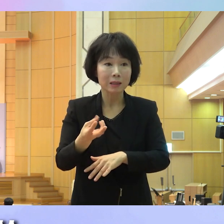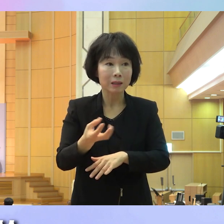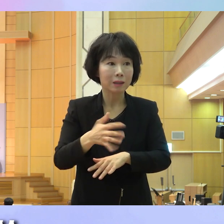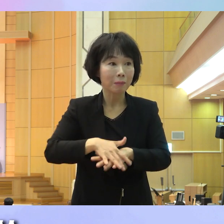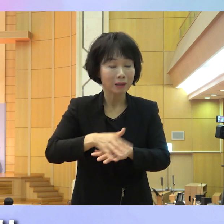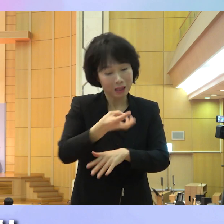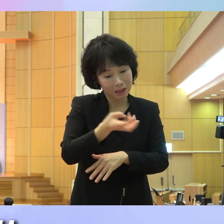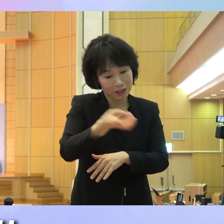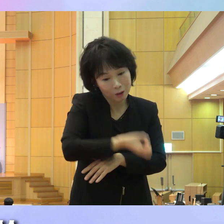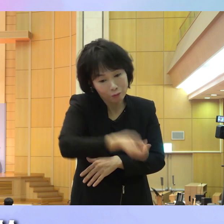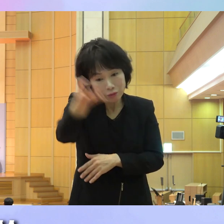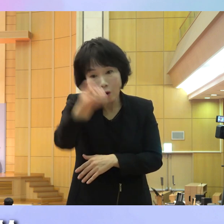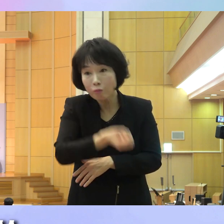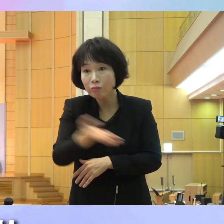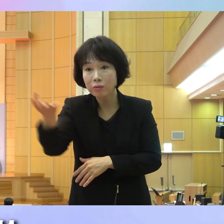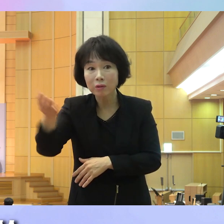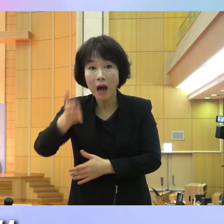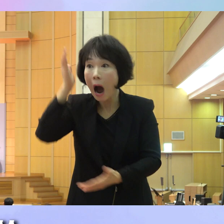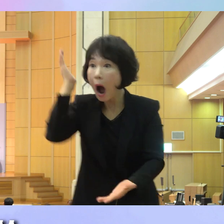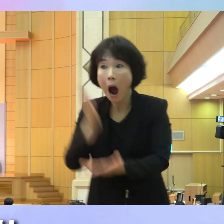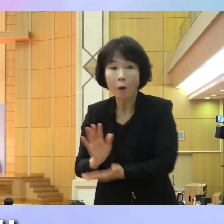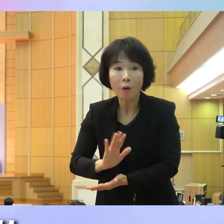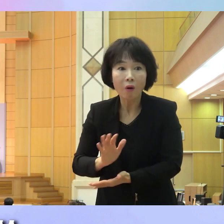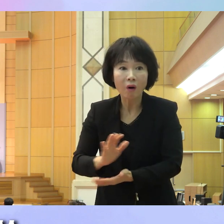아니에요. 뿌리지도 않고